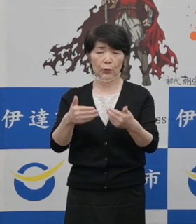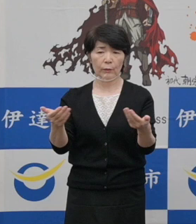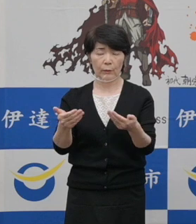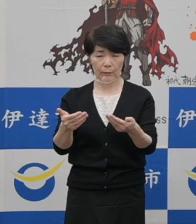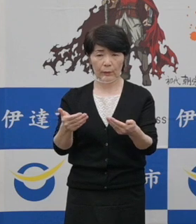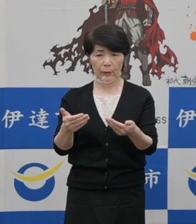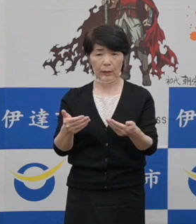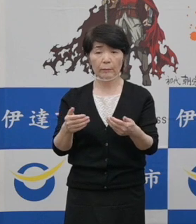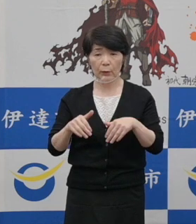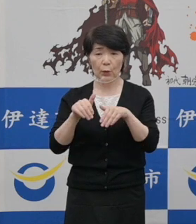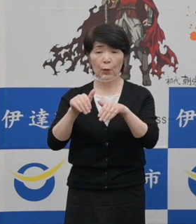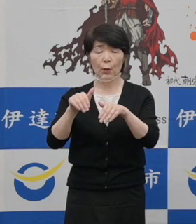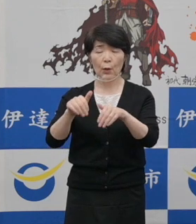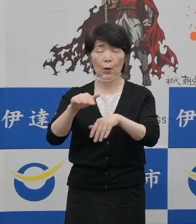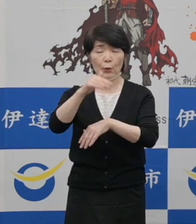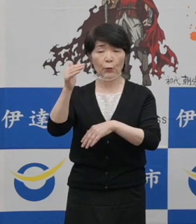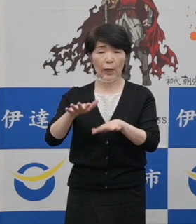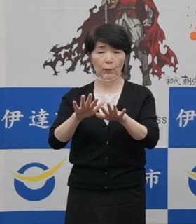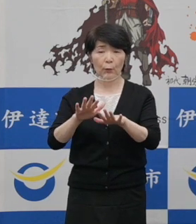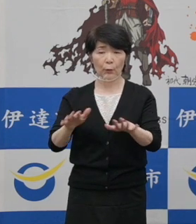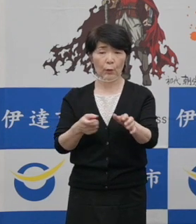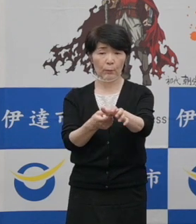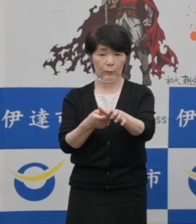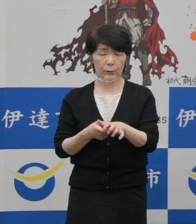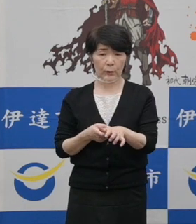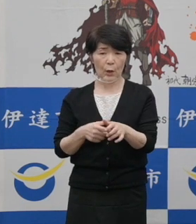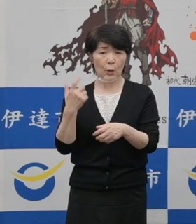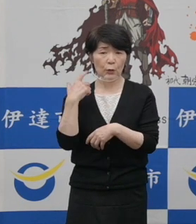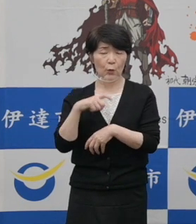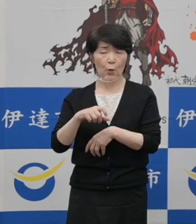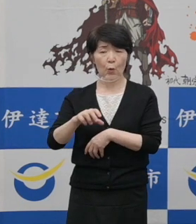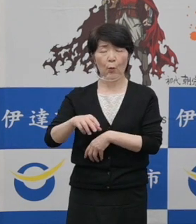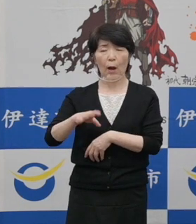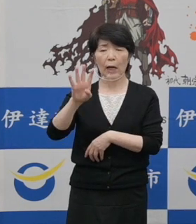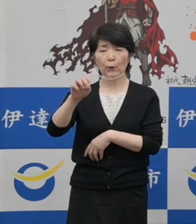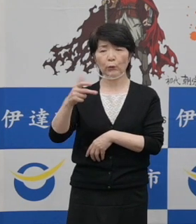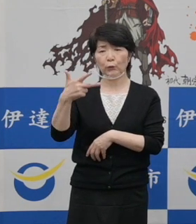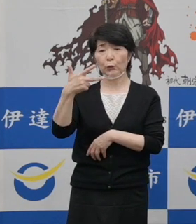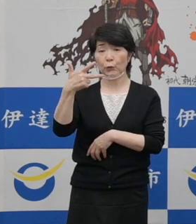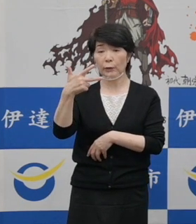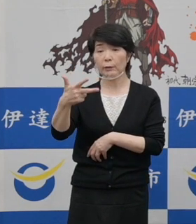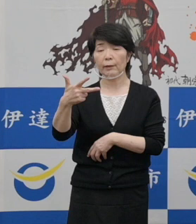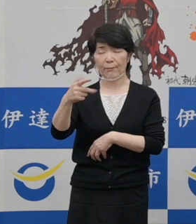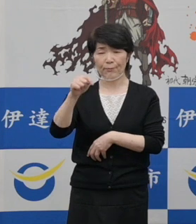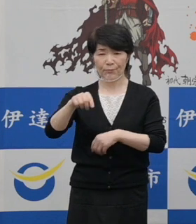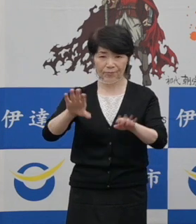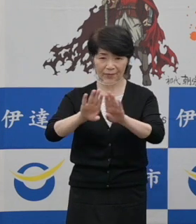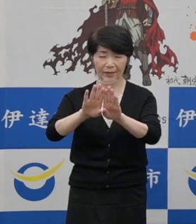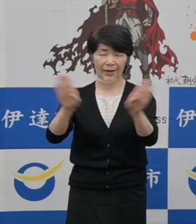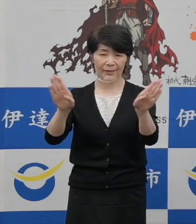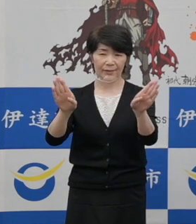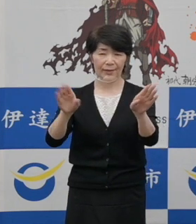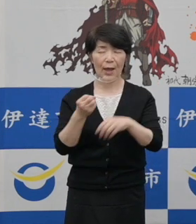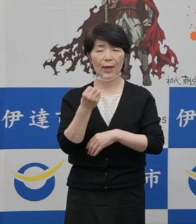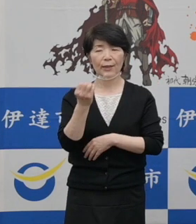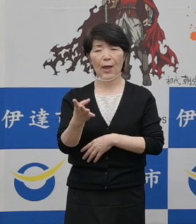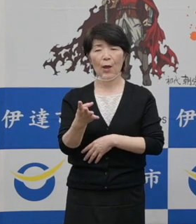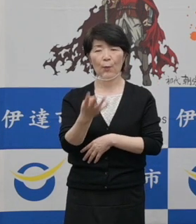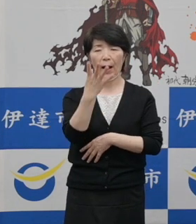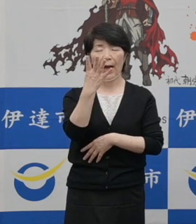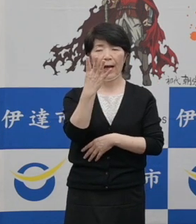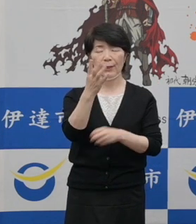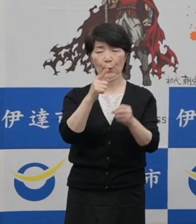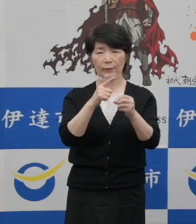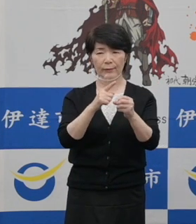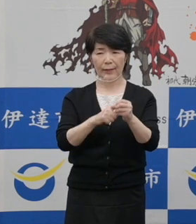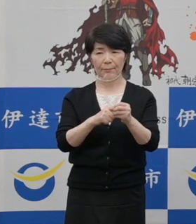山子どもの村は昭和47年7月に開園をしまして、令和4年に開園50